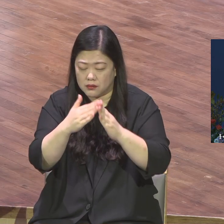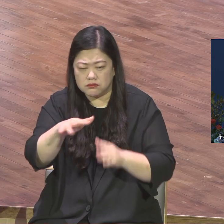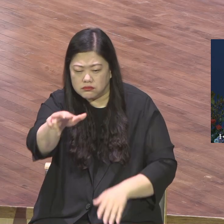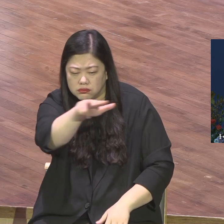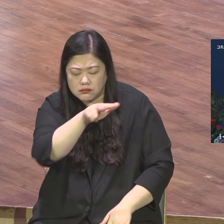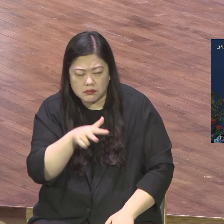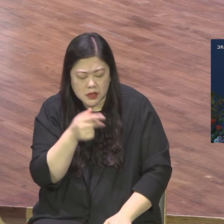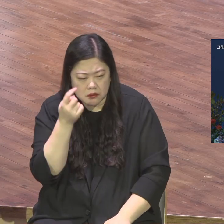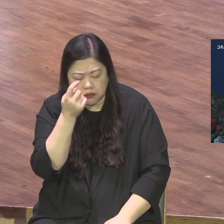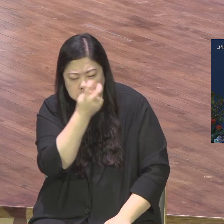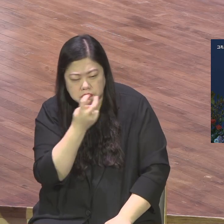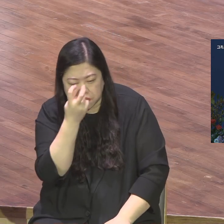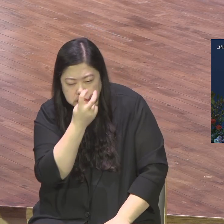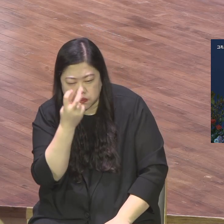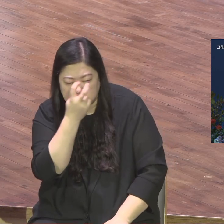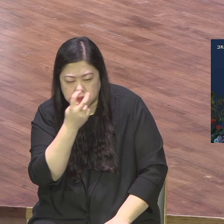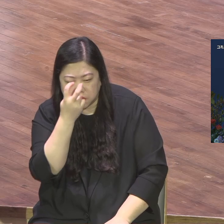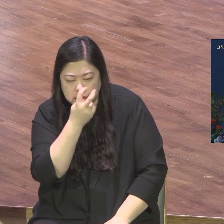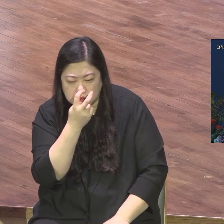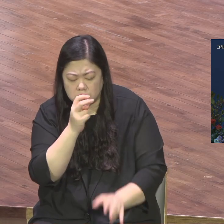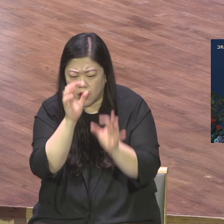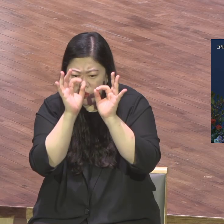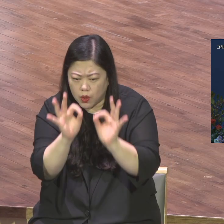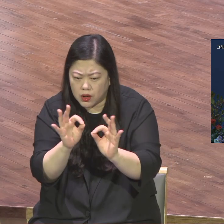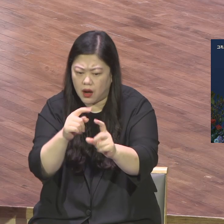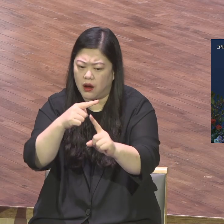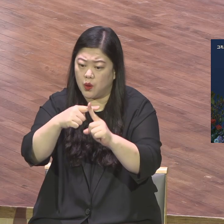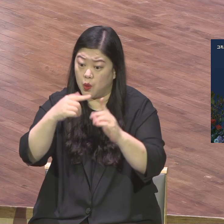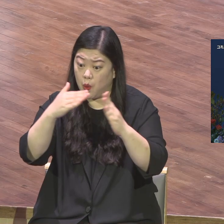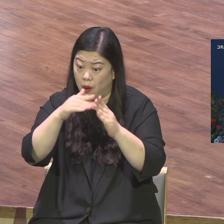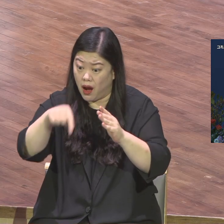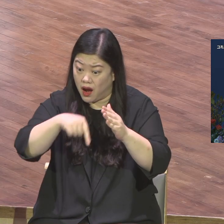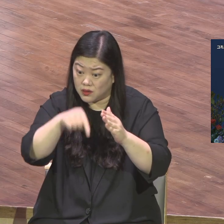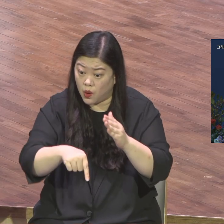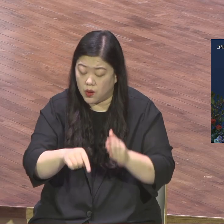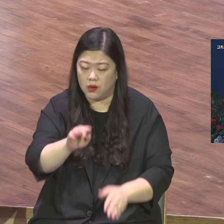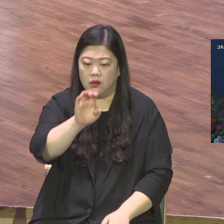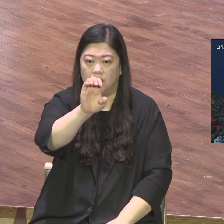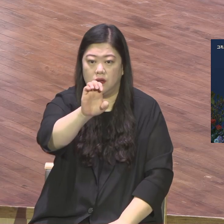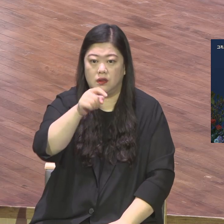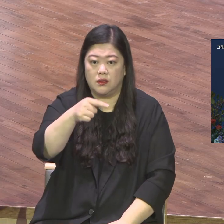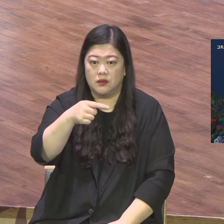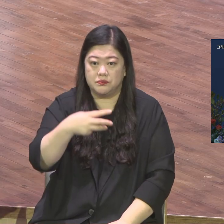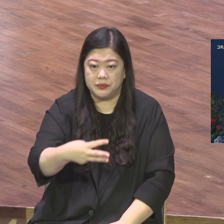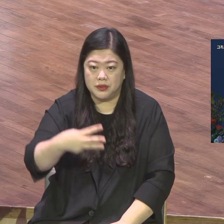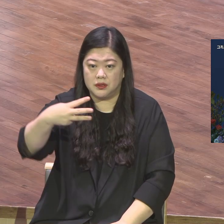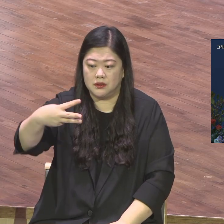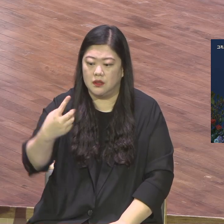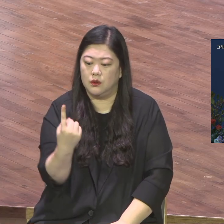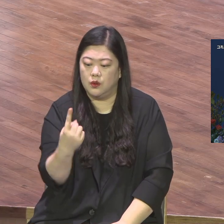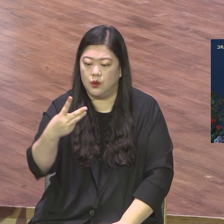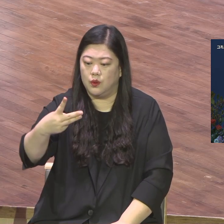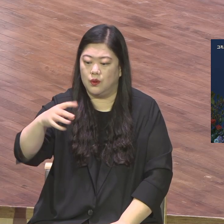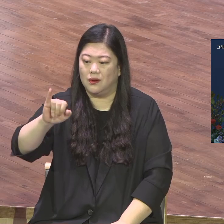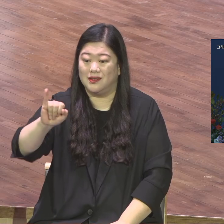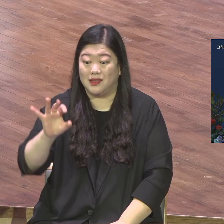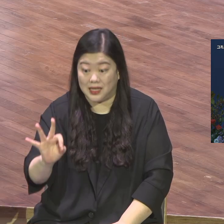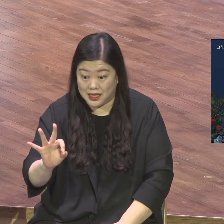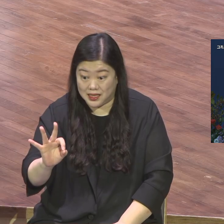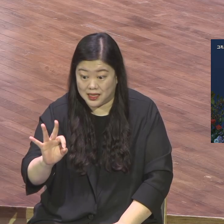트렌드가 키워드가 뭐냐, 플로팅 크리스찬, 플로팅 크리스찬이라고 하는